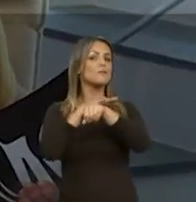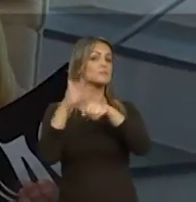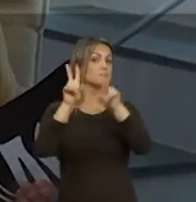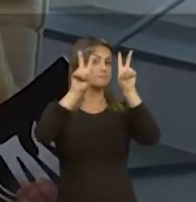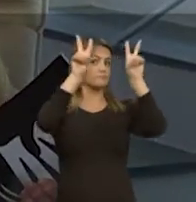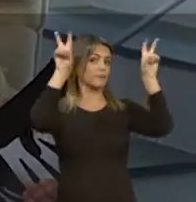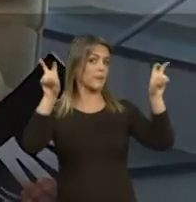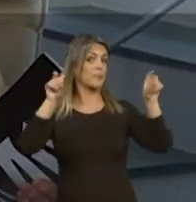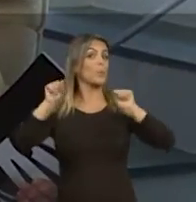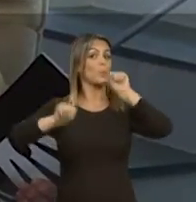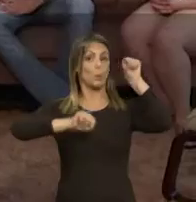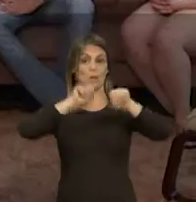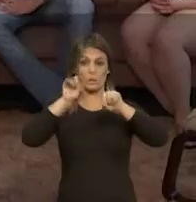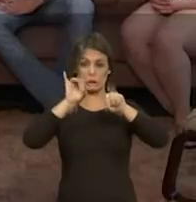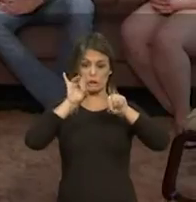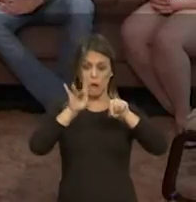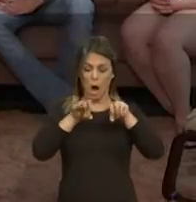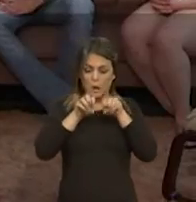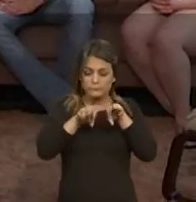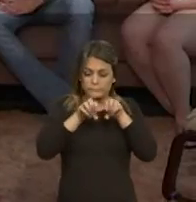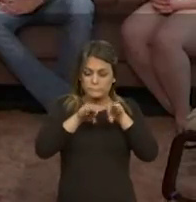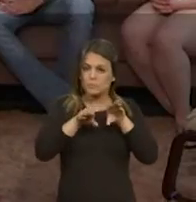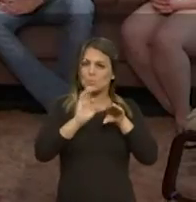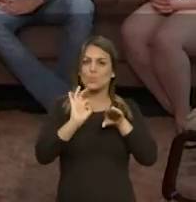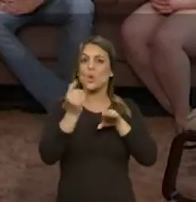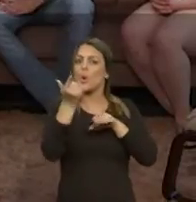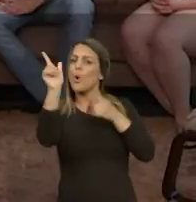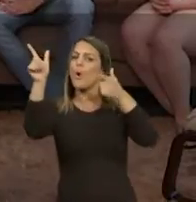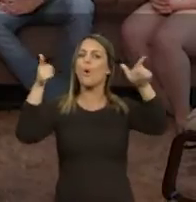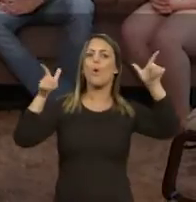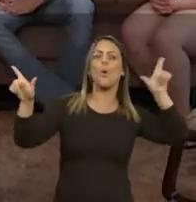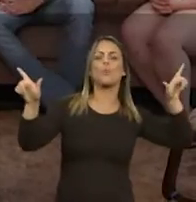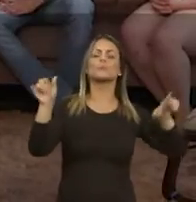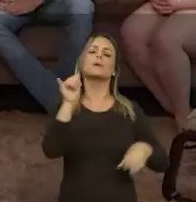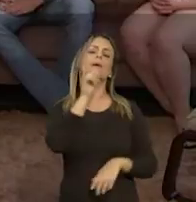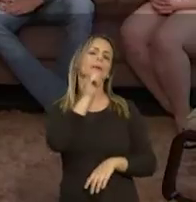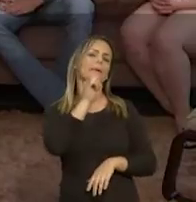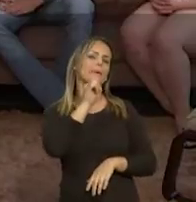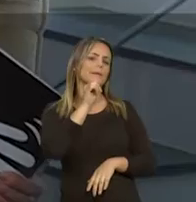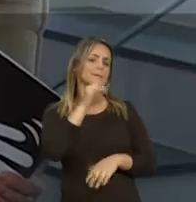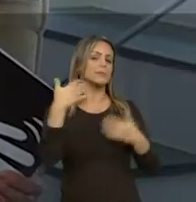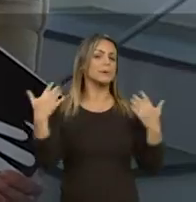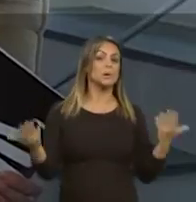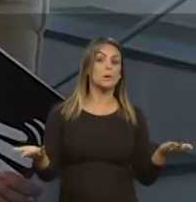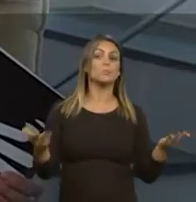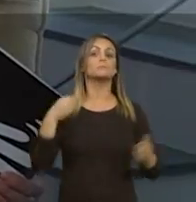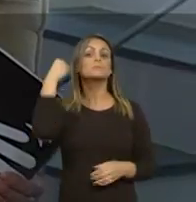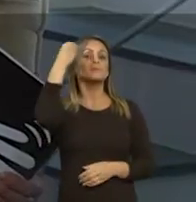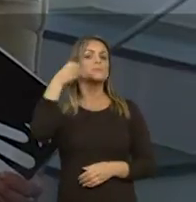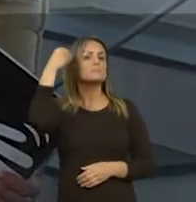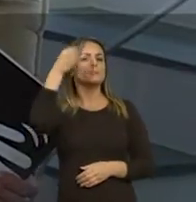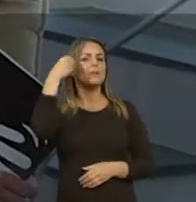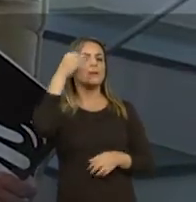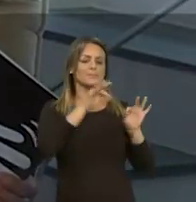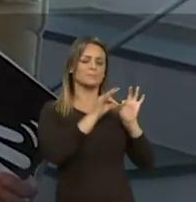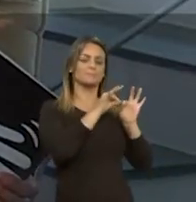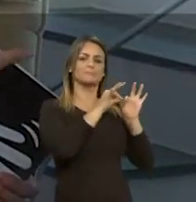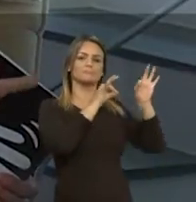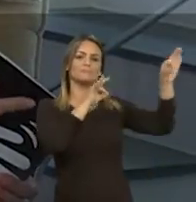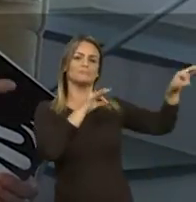outras interfaces que vão para além do processo do ensino, mas também sobre as experiências de extensão